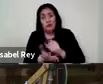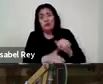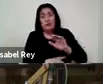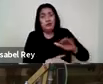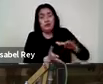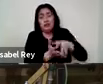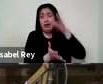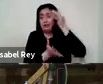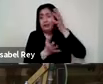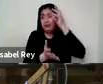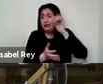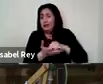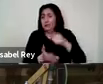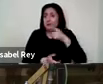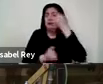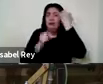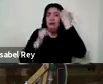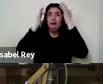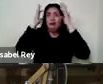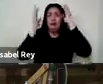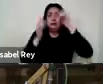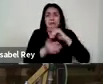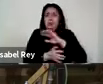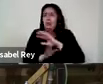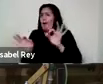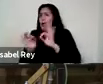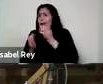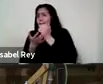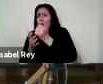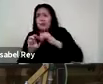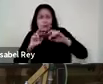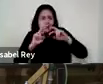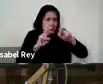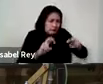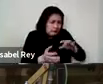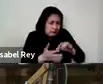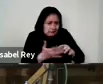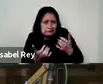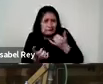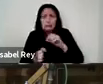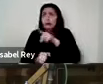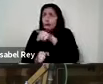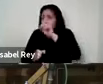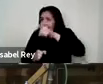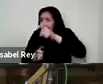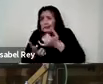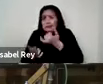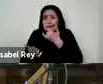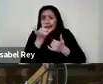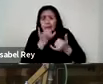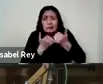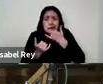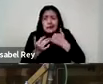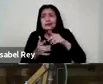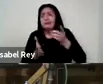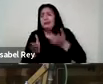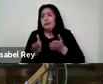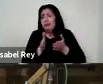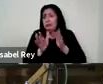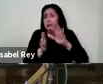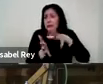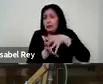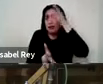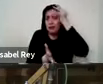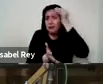la creatividad, menos en la indagación y en la experimentación, porque tú vas a tener que fallar y fallar pues es un camino para poder